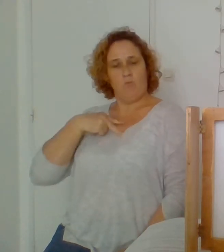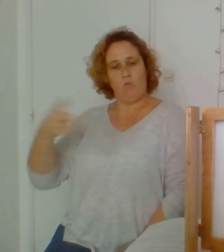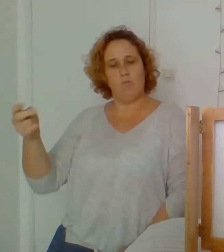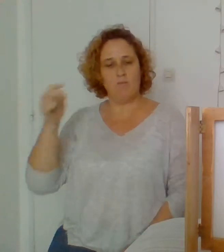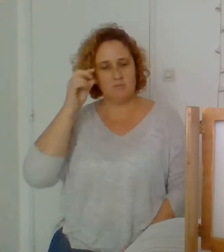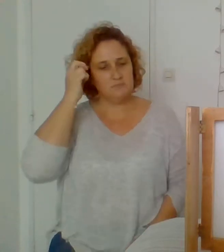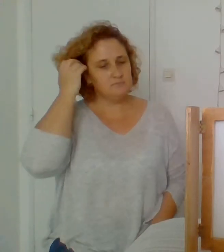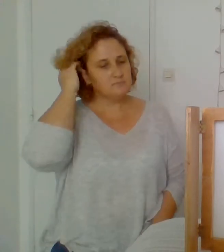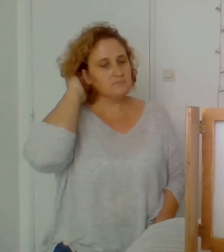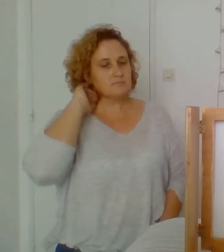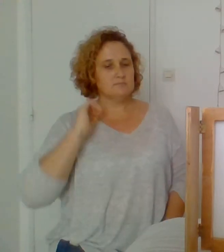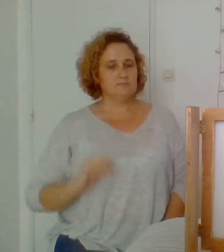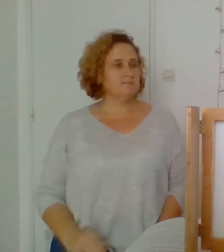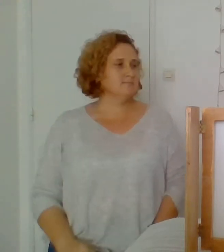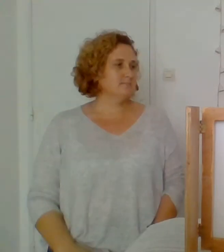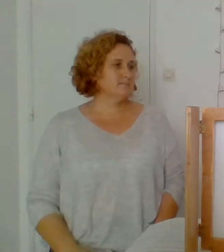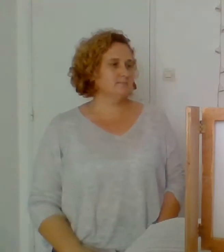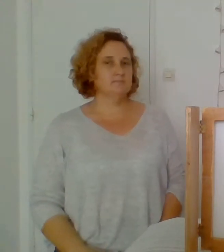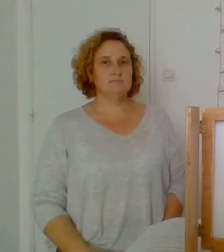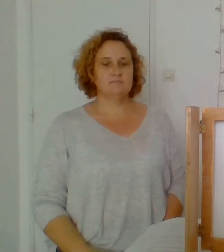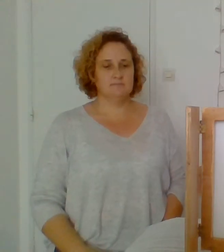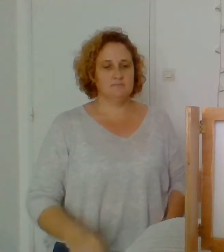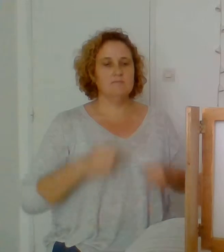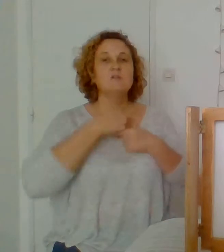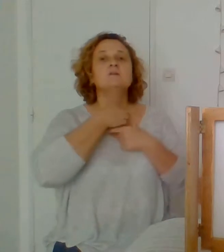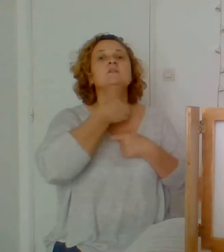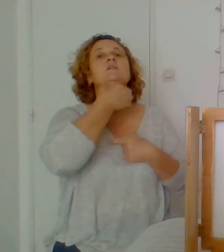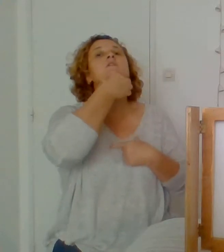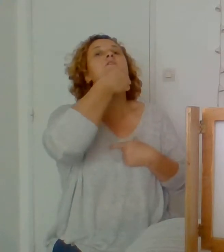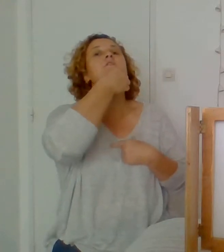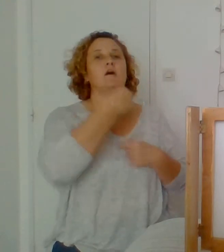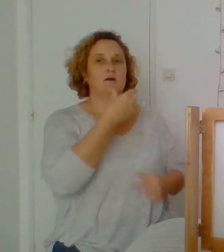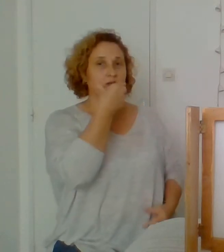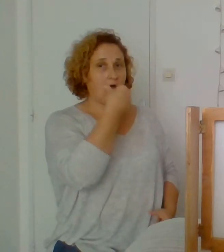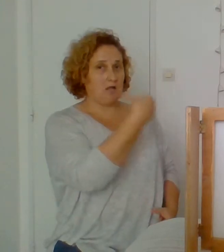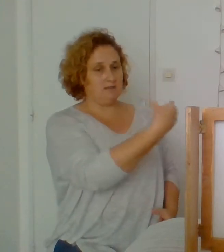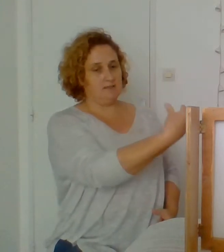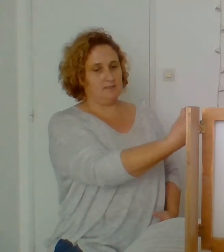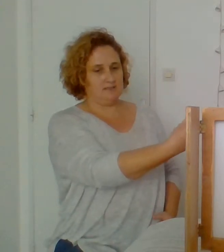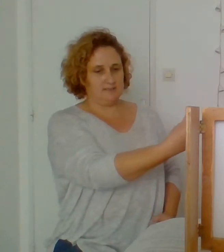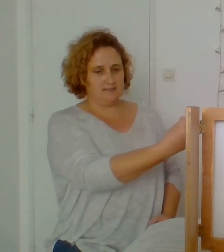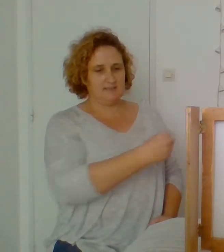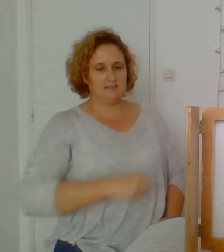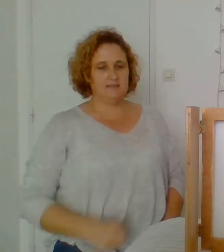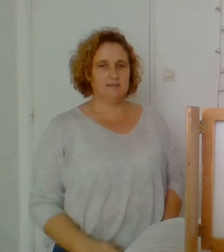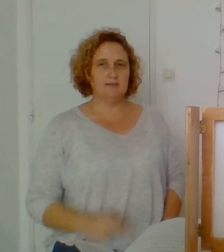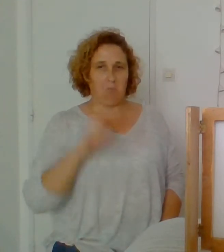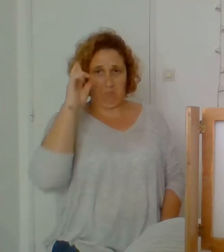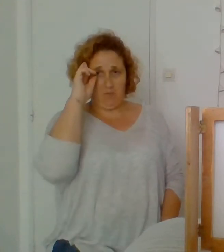la gira répéta